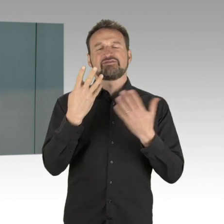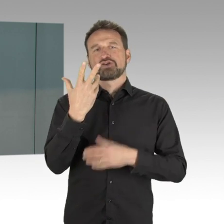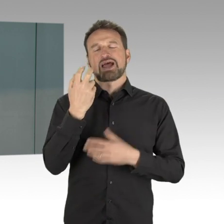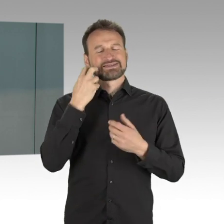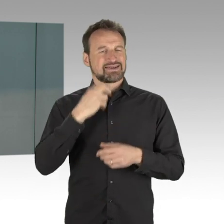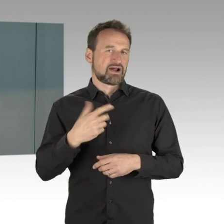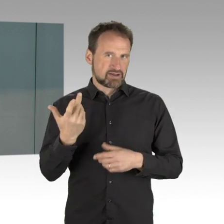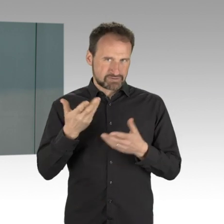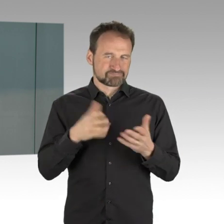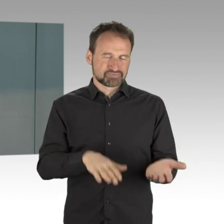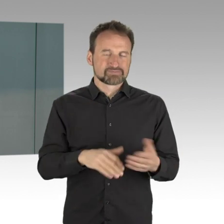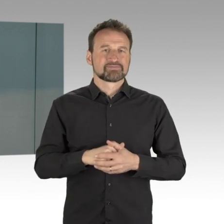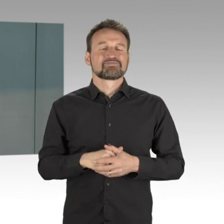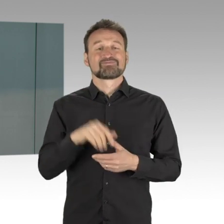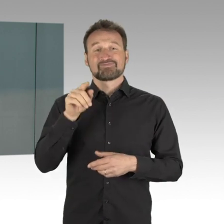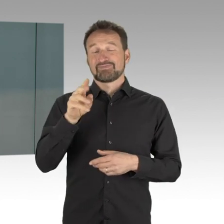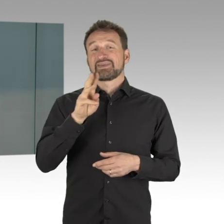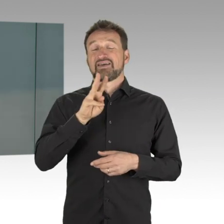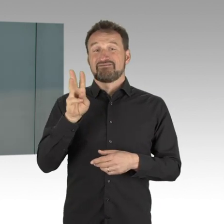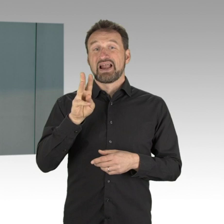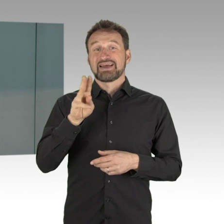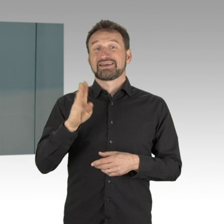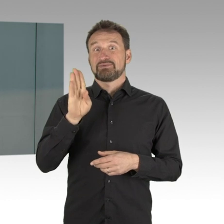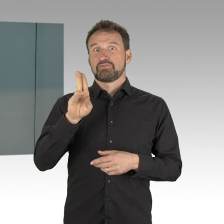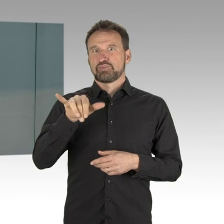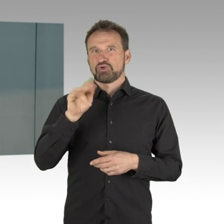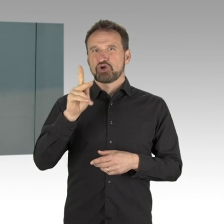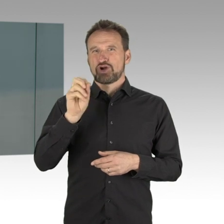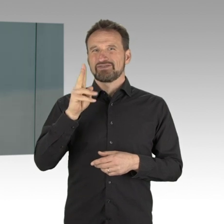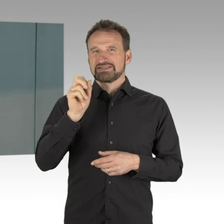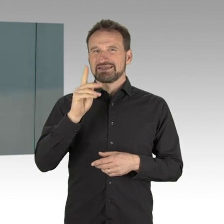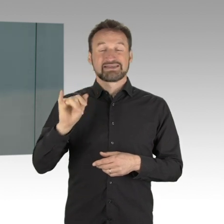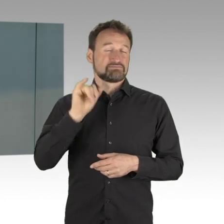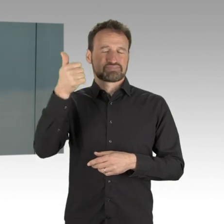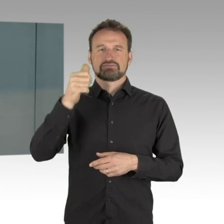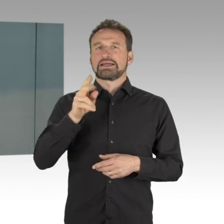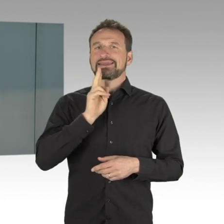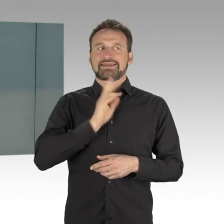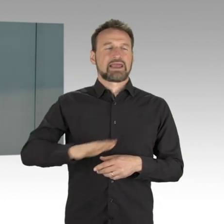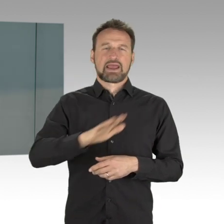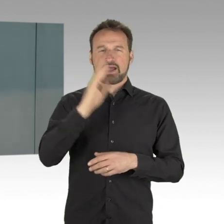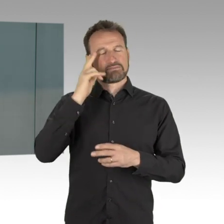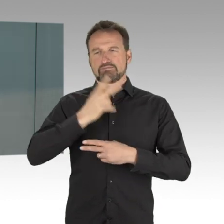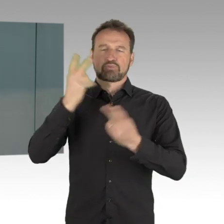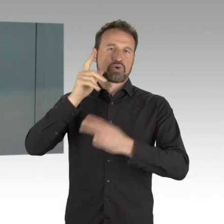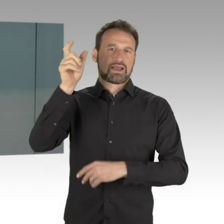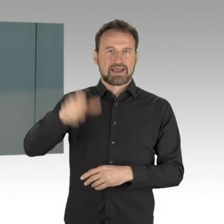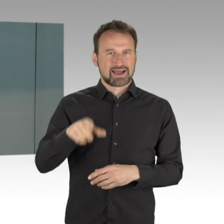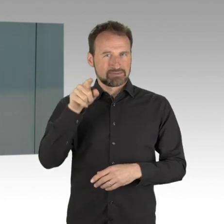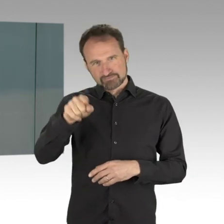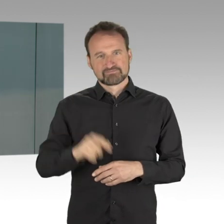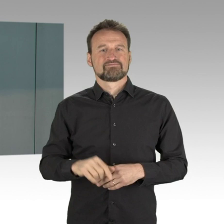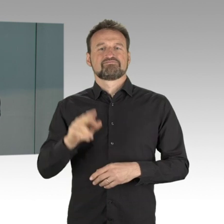war vor allem in der DDR sehr populär. Seinen dritten Flug ins All führte Bukowski im Rahmen des Interkosmos-Programms